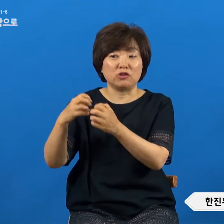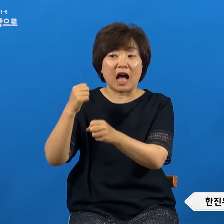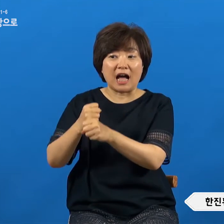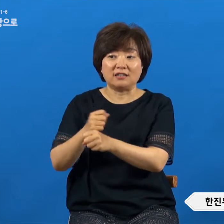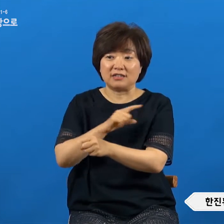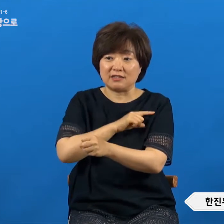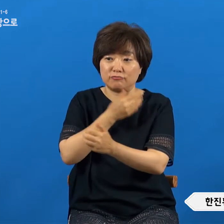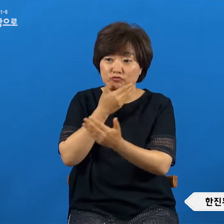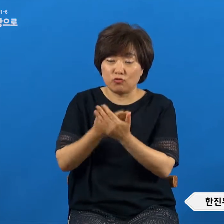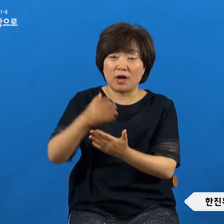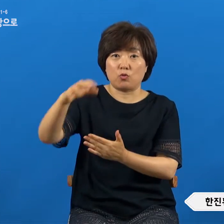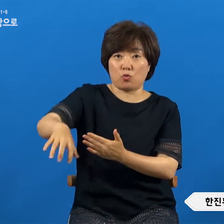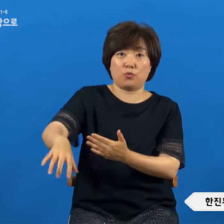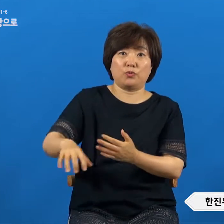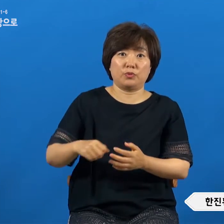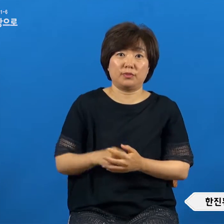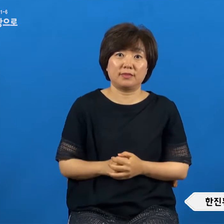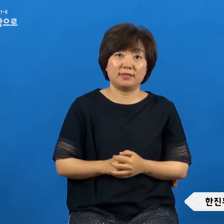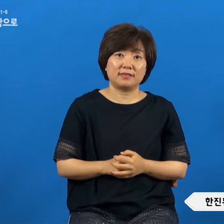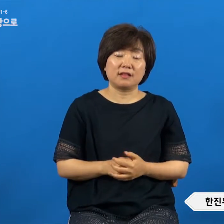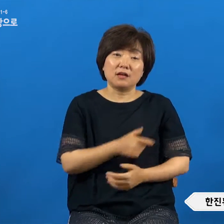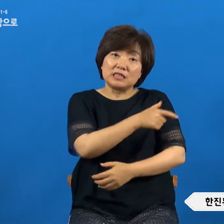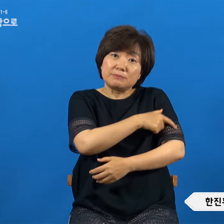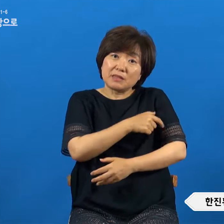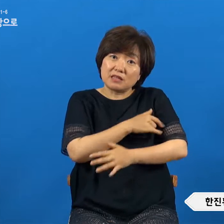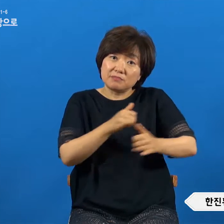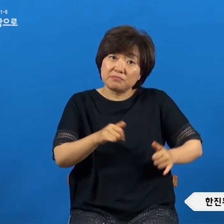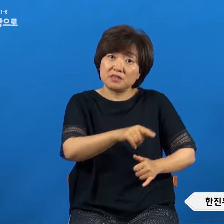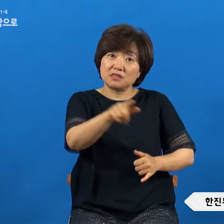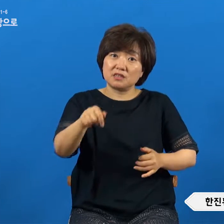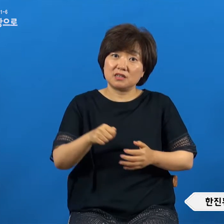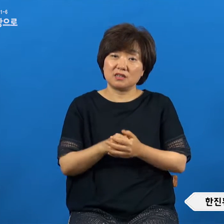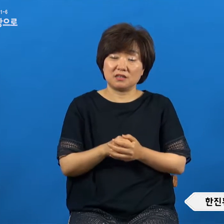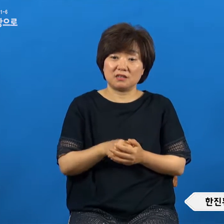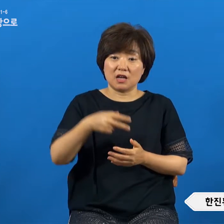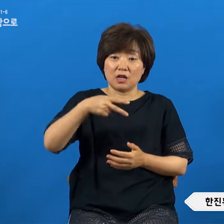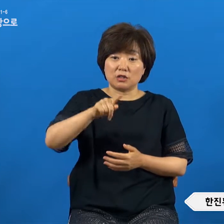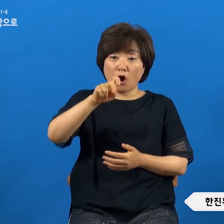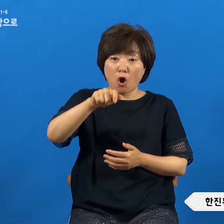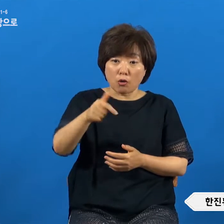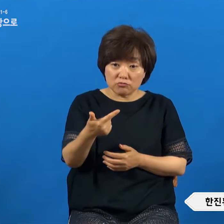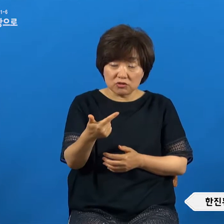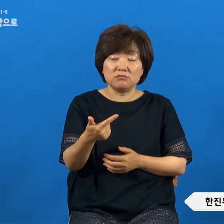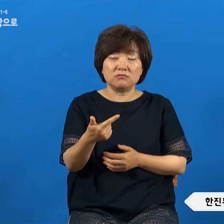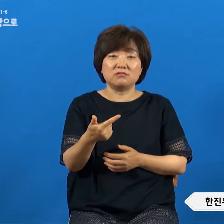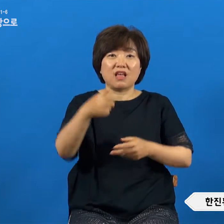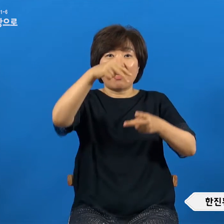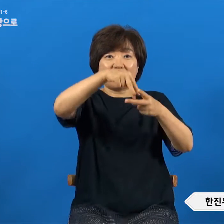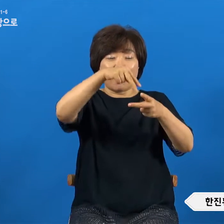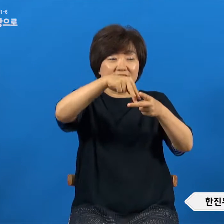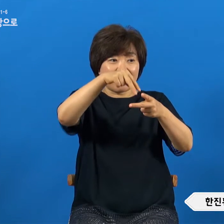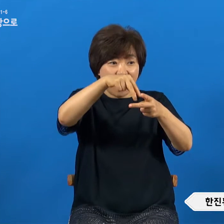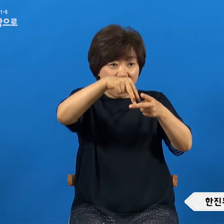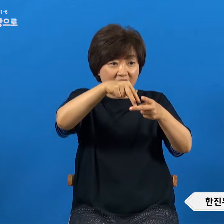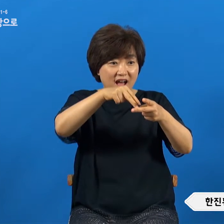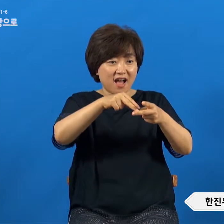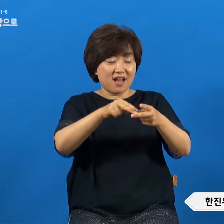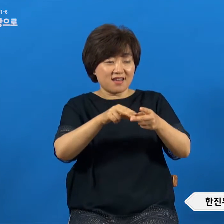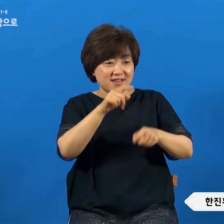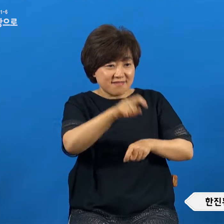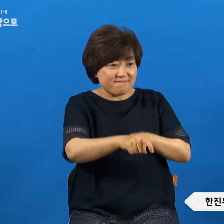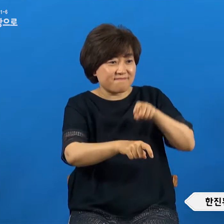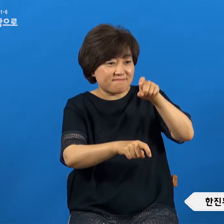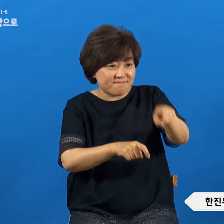최전방입니다. 우리 집사님들이 주일마다 서문 선교센터를 향해 나아갈 때 그건 최전방으로 나아가는